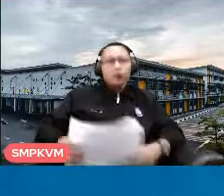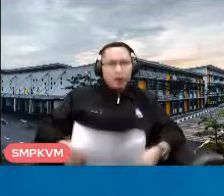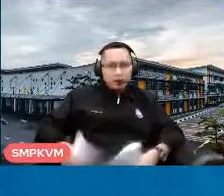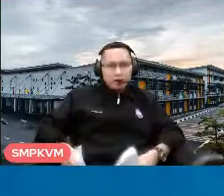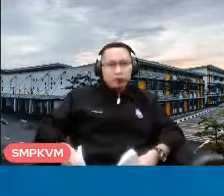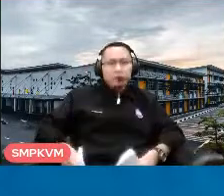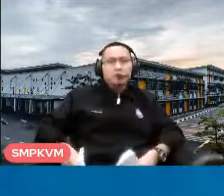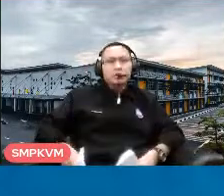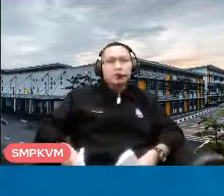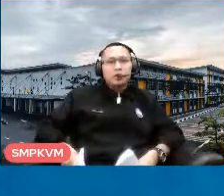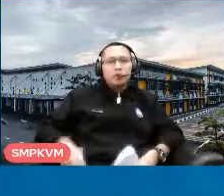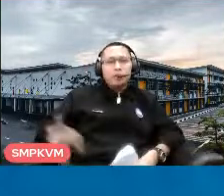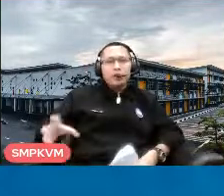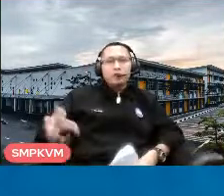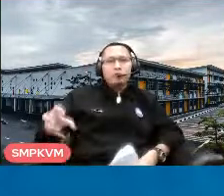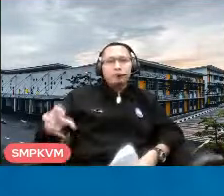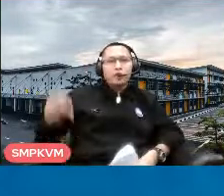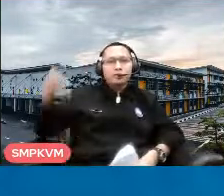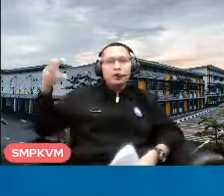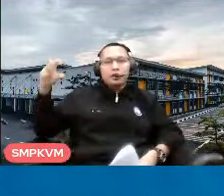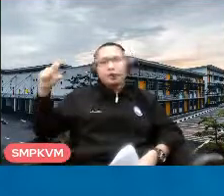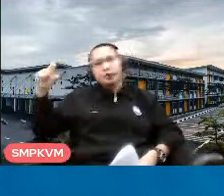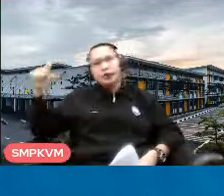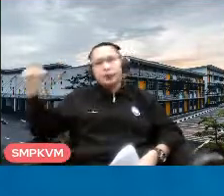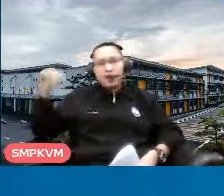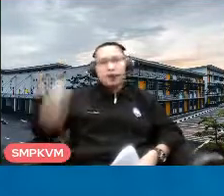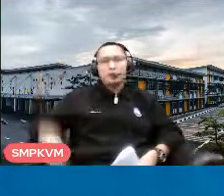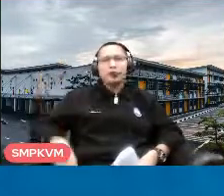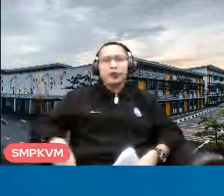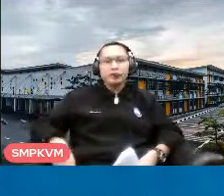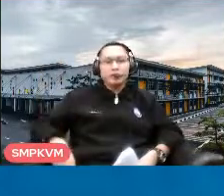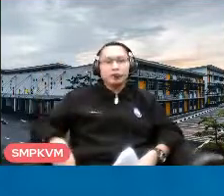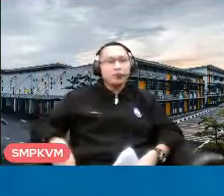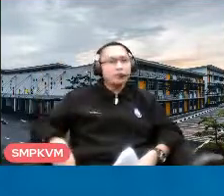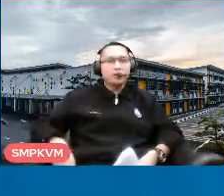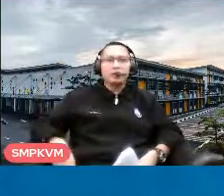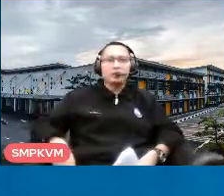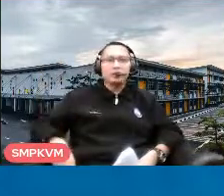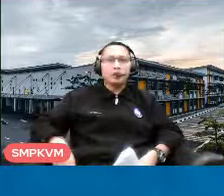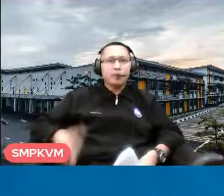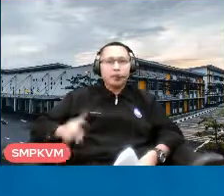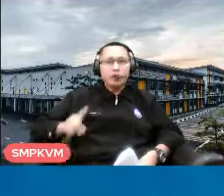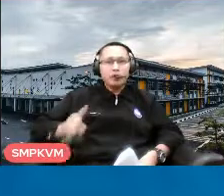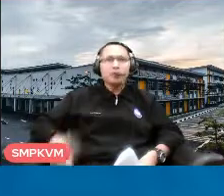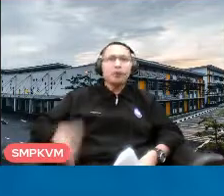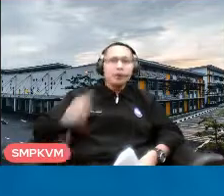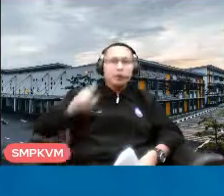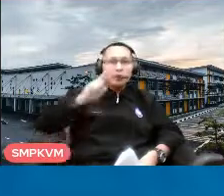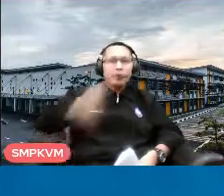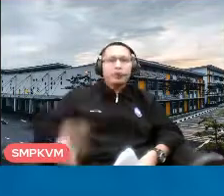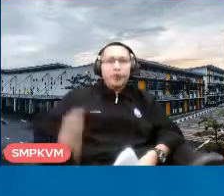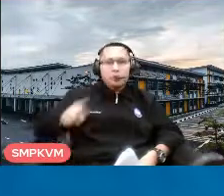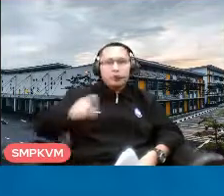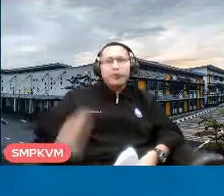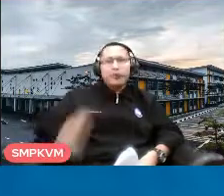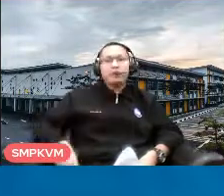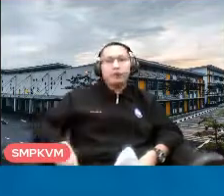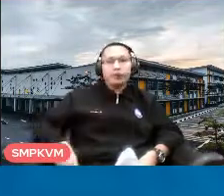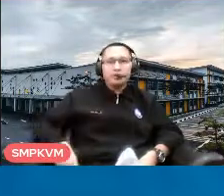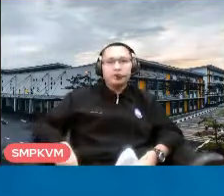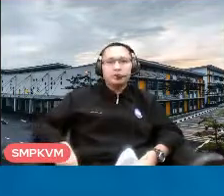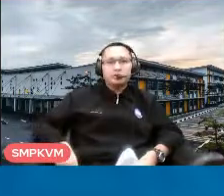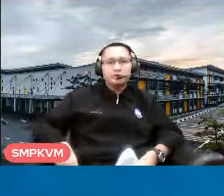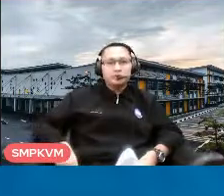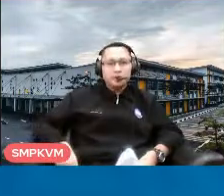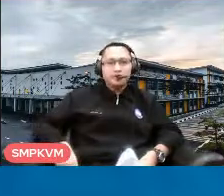kira cara semoga engkau ataupun kamu pakai kumpulan 676 ke games.co.id Pak tahu nih memang kayak UFO jadi